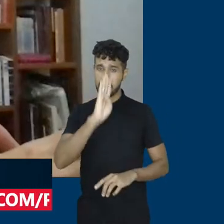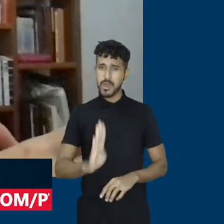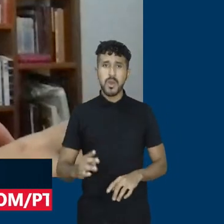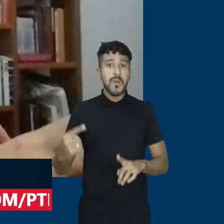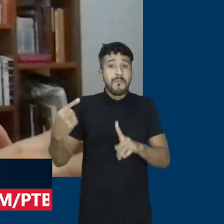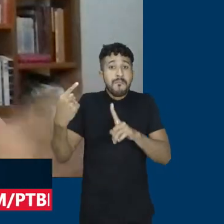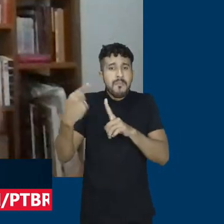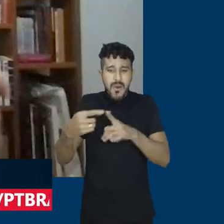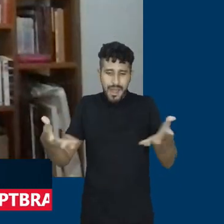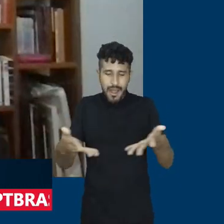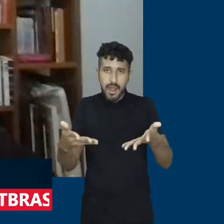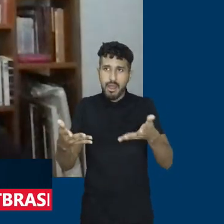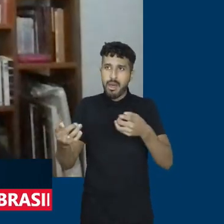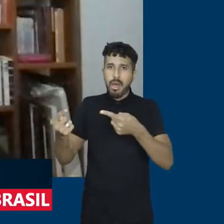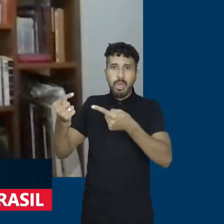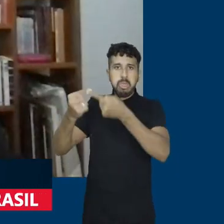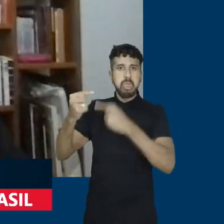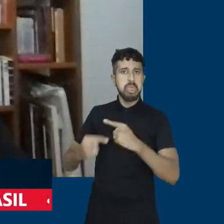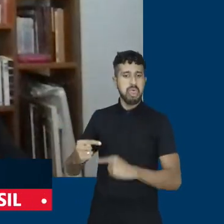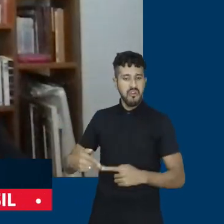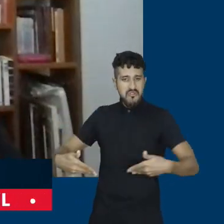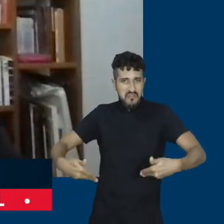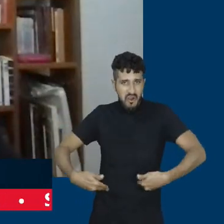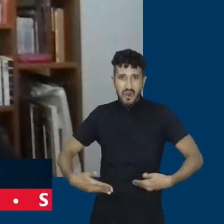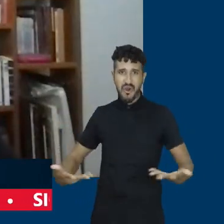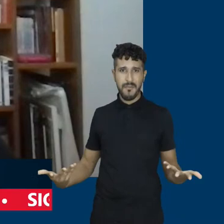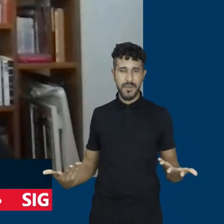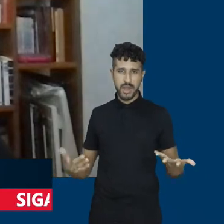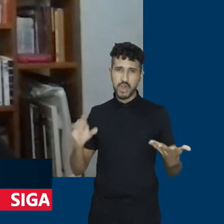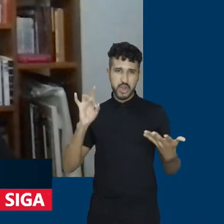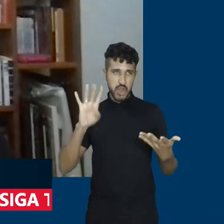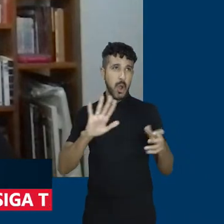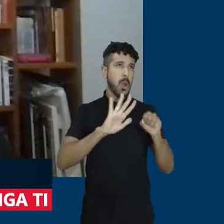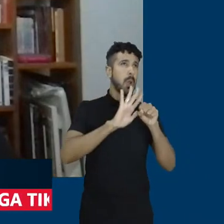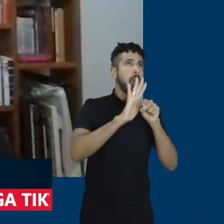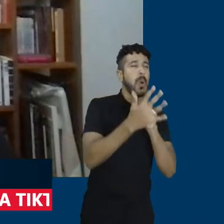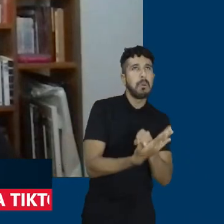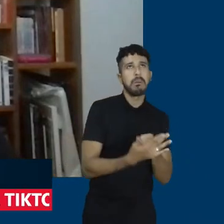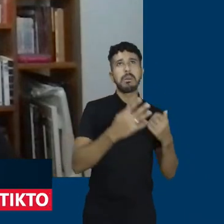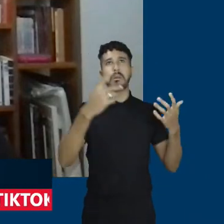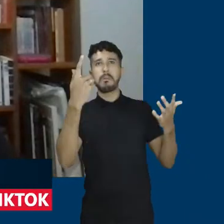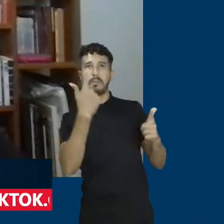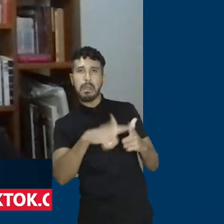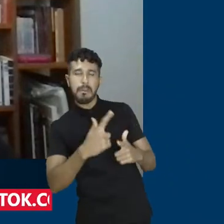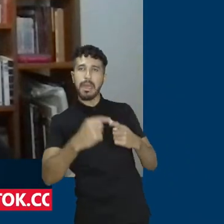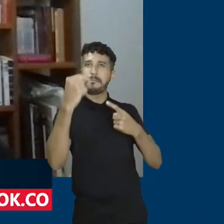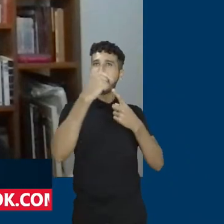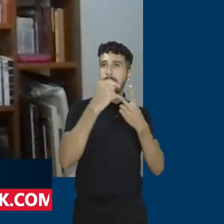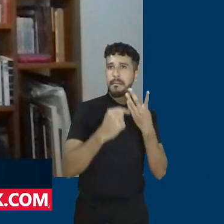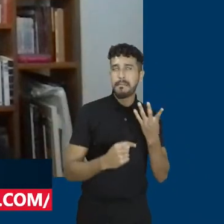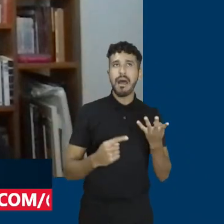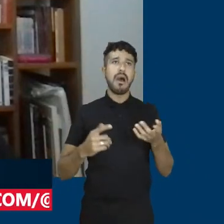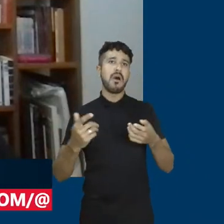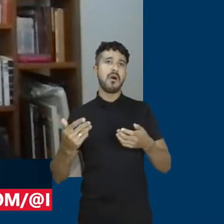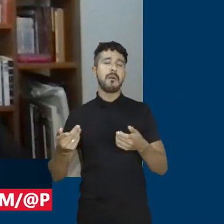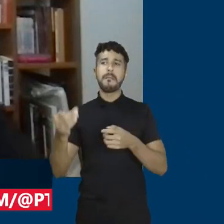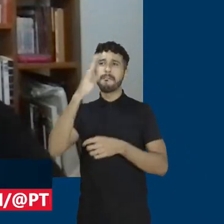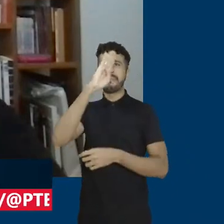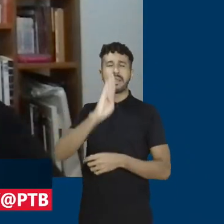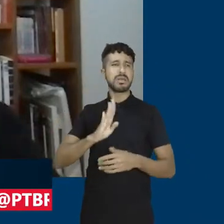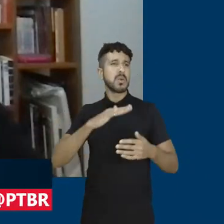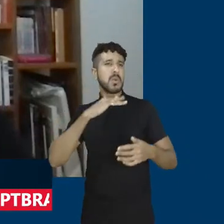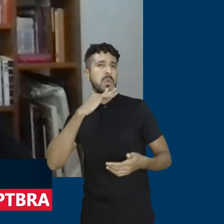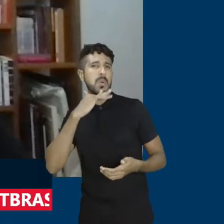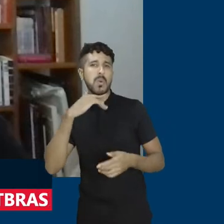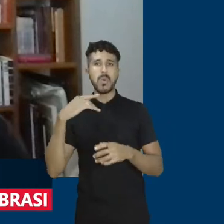fome voltou? E não voltou agora por conta da pandemia, porque as pessoas dizem que é a pandemia, né, Amanda? Ah, por que que o Brasil está tão ruim?